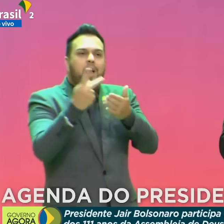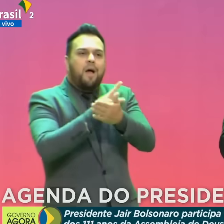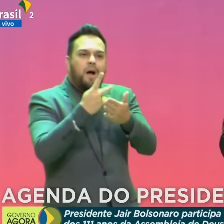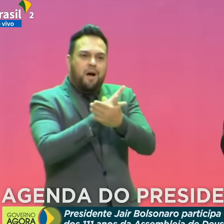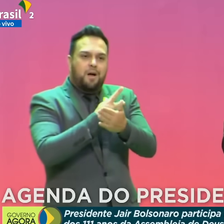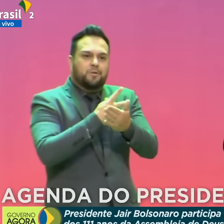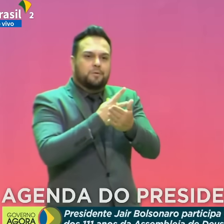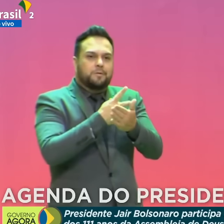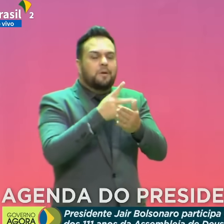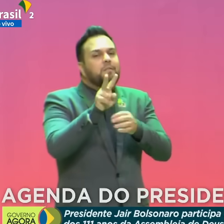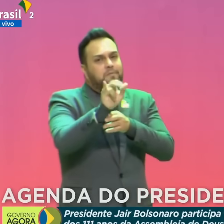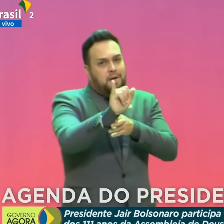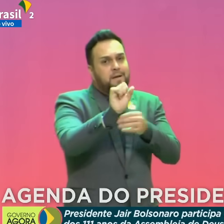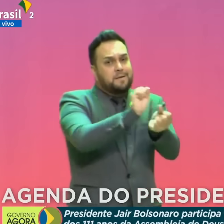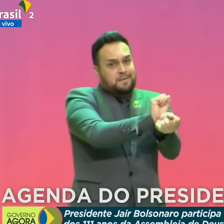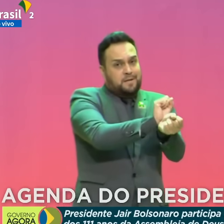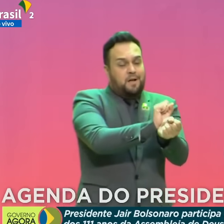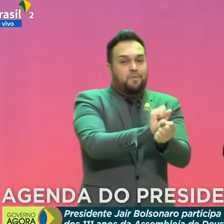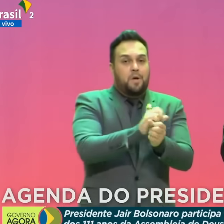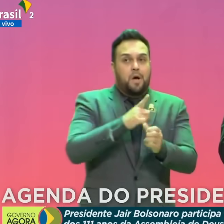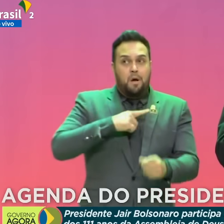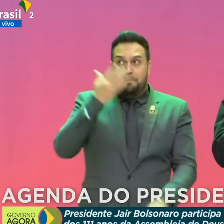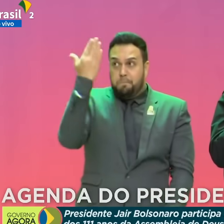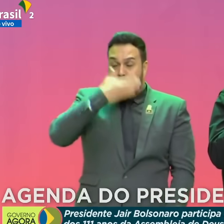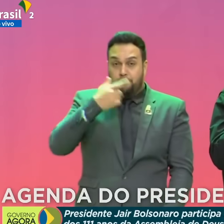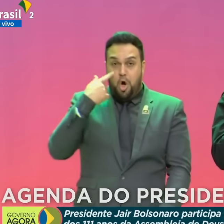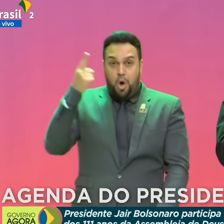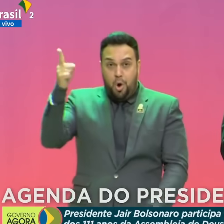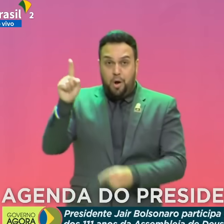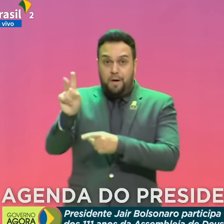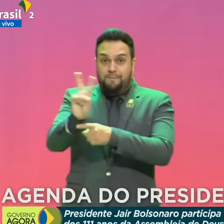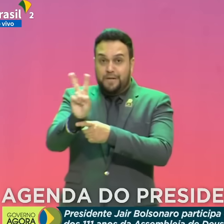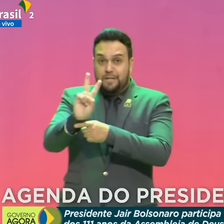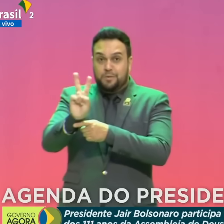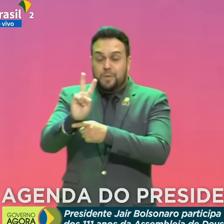na América do Sul que não queremos para nós.